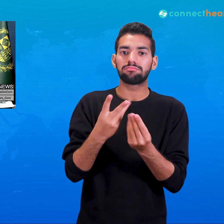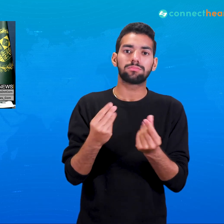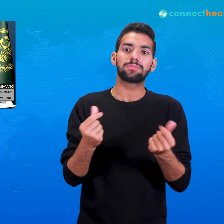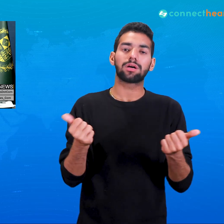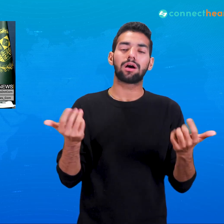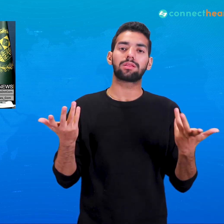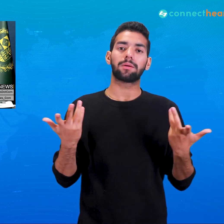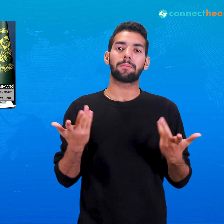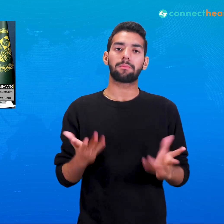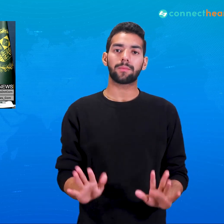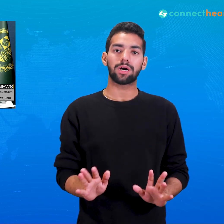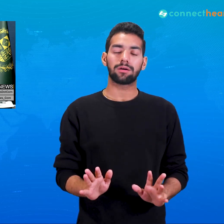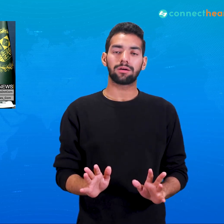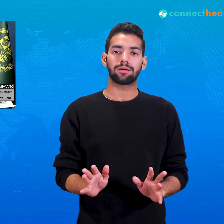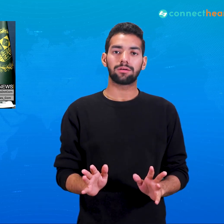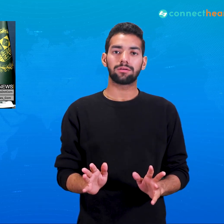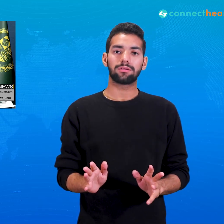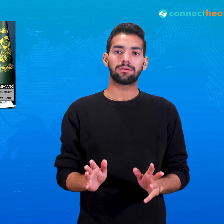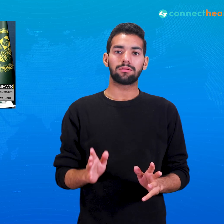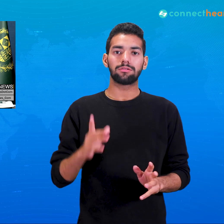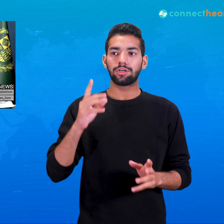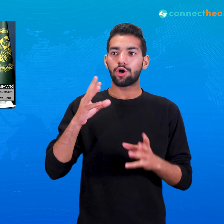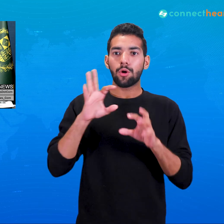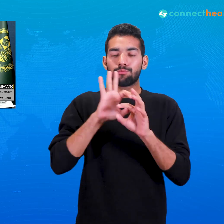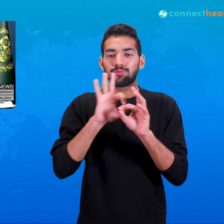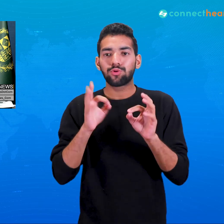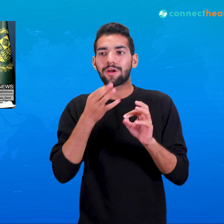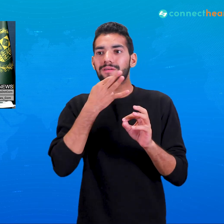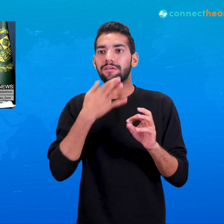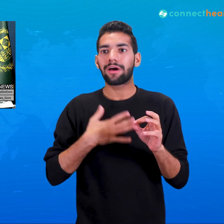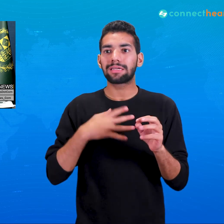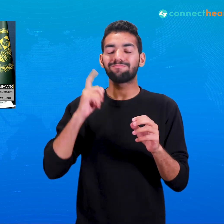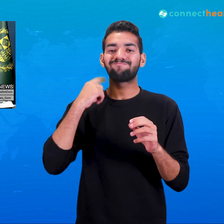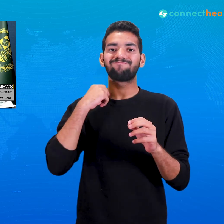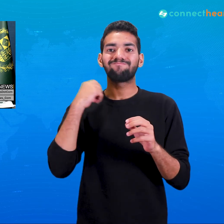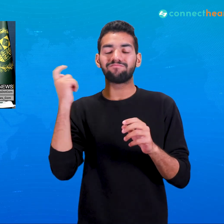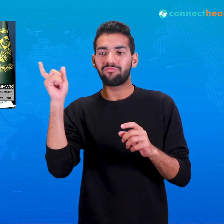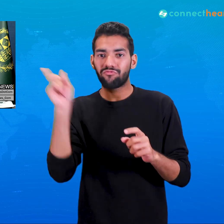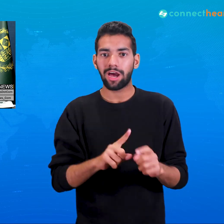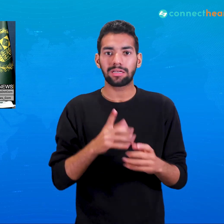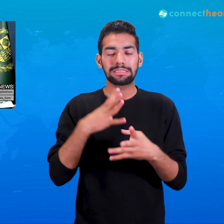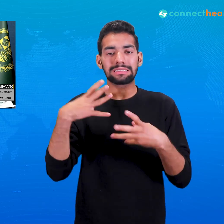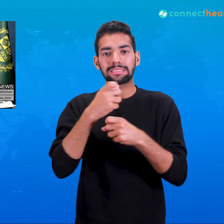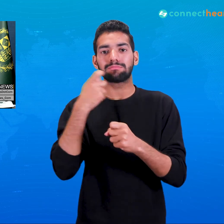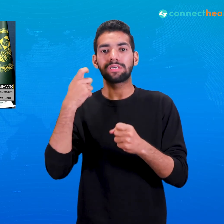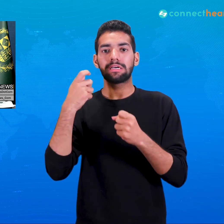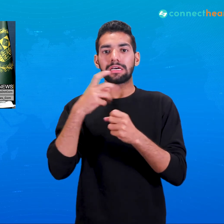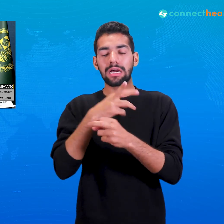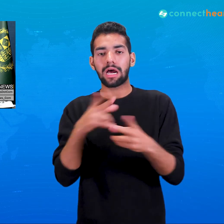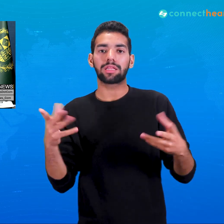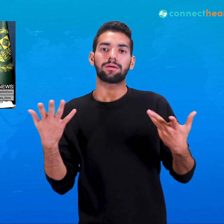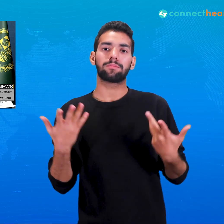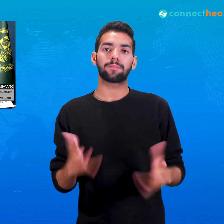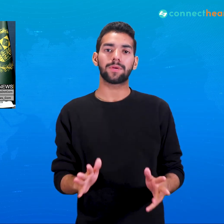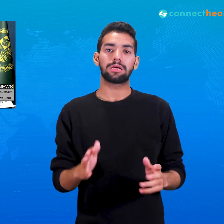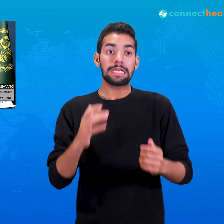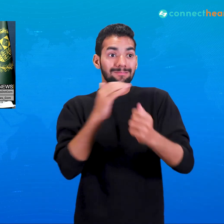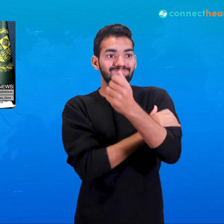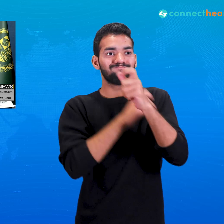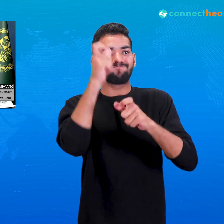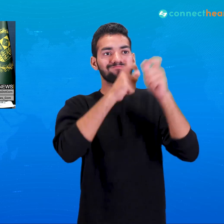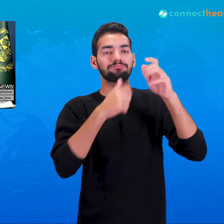تھا؟ قانون کی بالادستی ختم کر دی. قانون کی نظریہ ضرورت آ گیا یعنی کہ طاقتور کے لیے آپ نے ایک اور قانون بنا